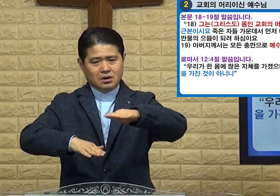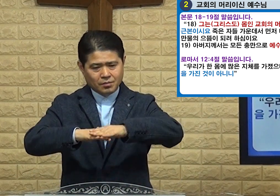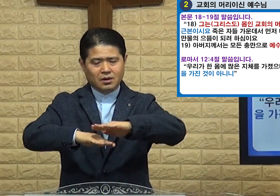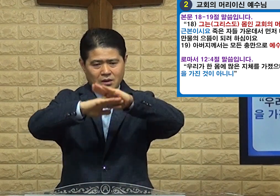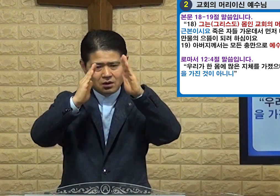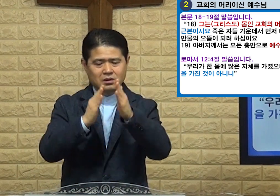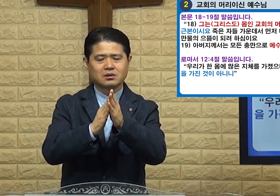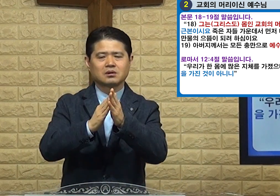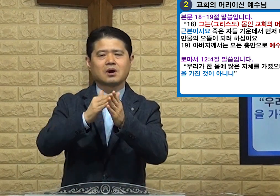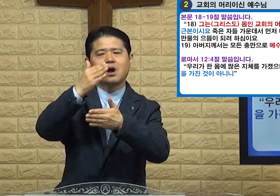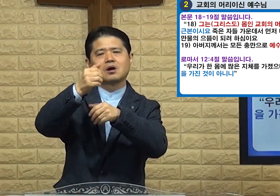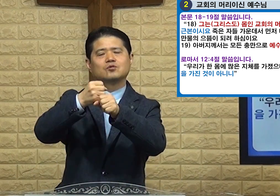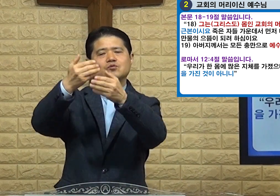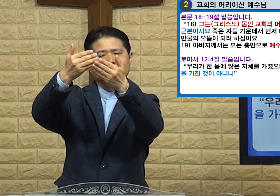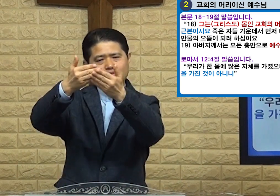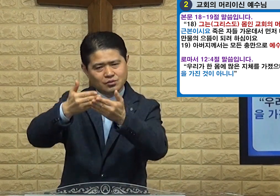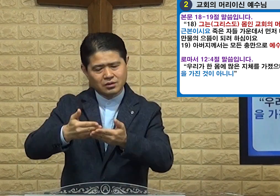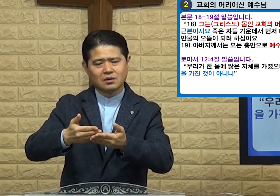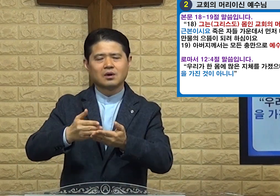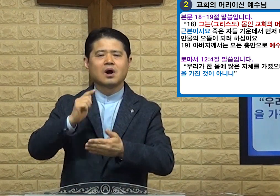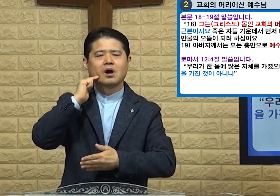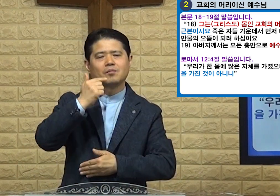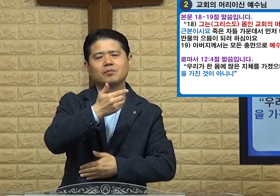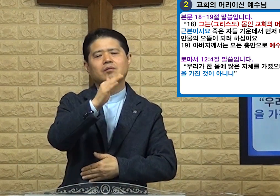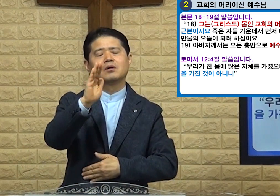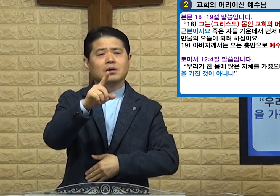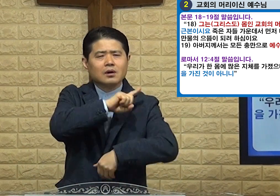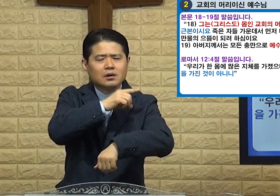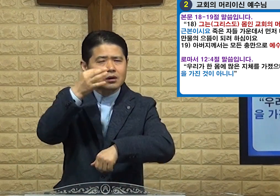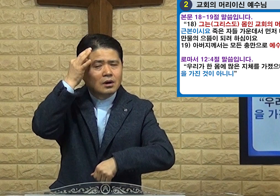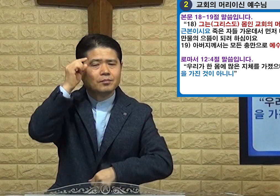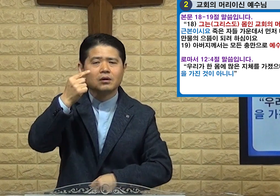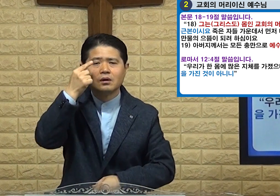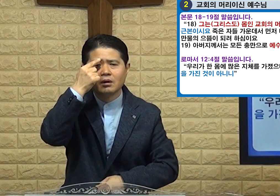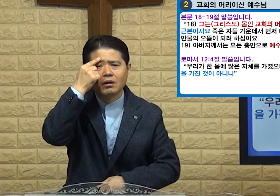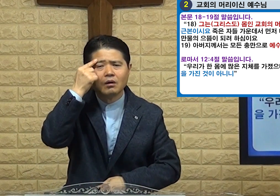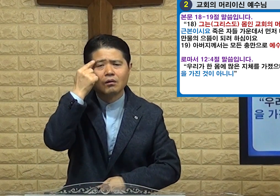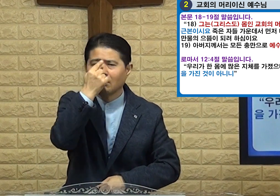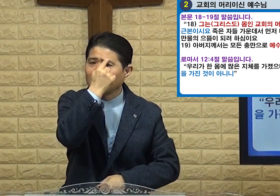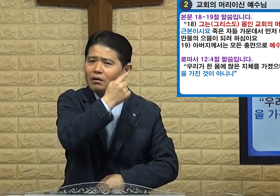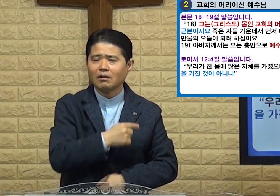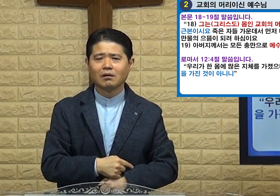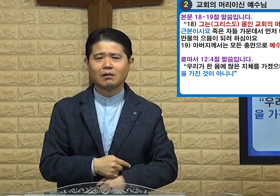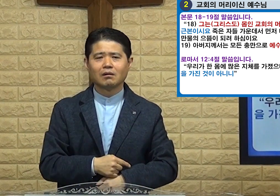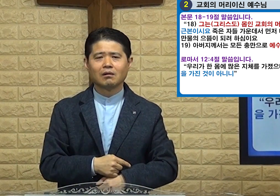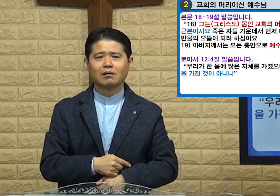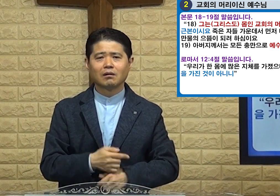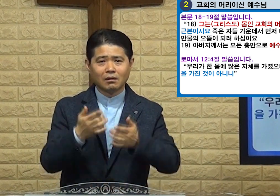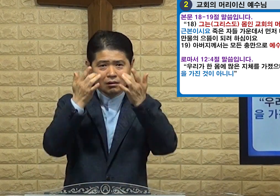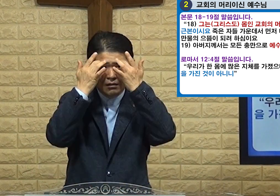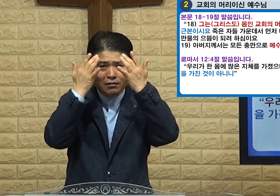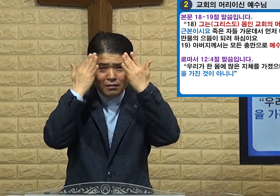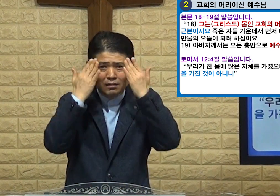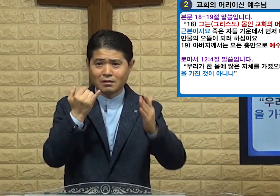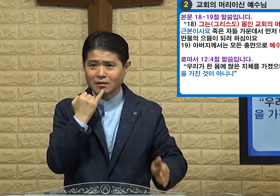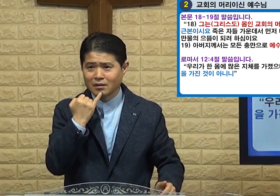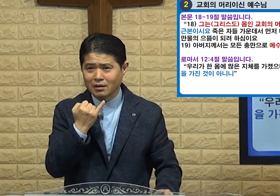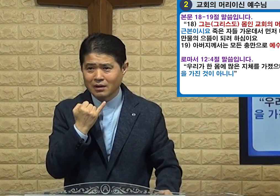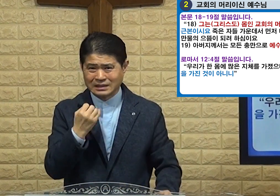우리 몸과 손, 이 모든 것들은 하나님이 우리에게 주셨고 이 눈썹마저 어떻습니까? 눈썹이